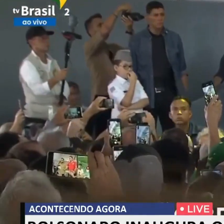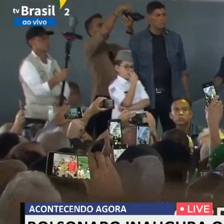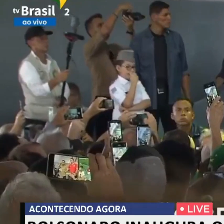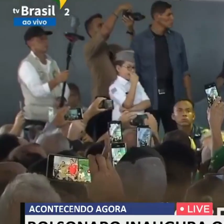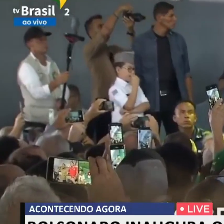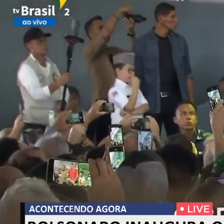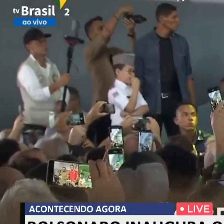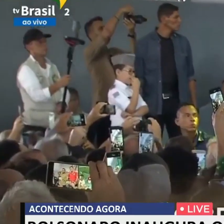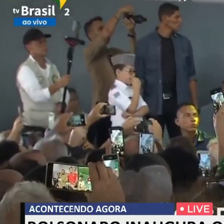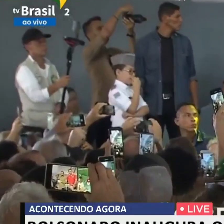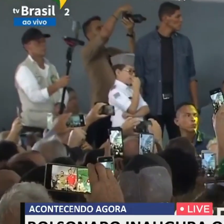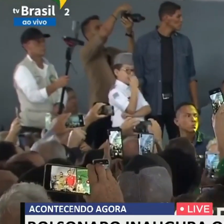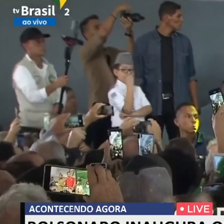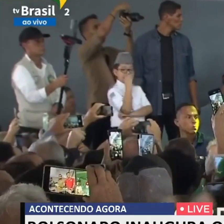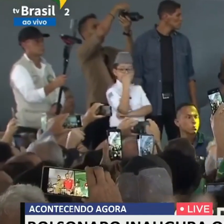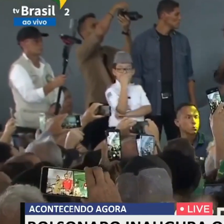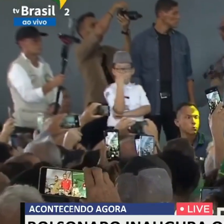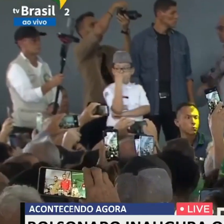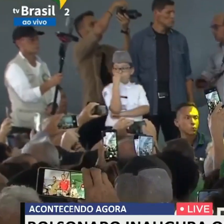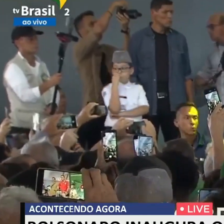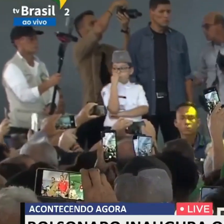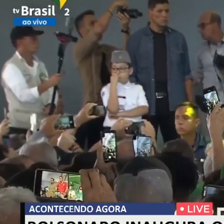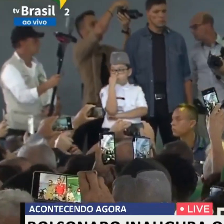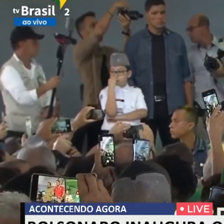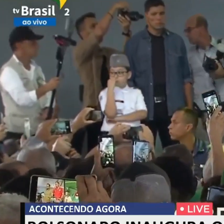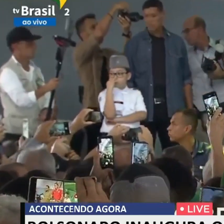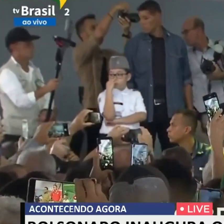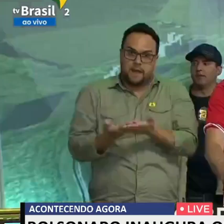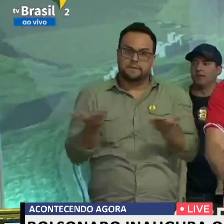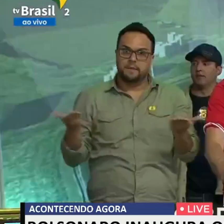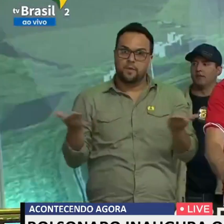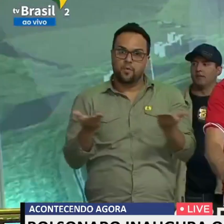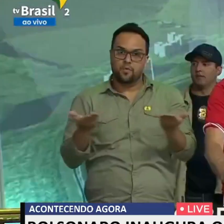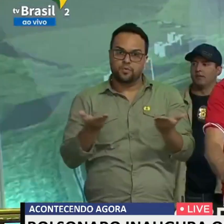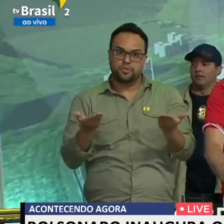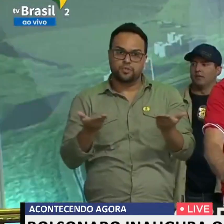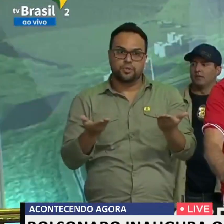que o meu governo, até o presente momento,